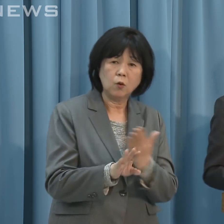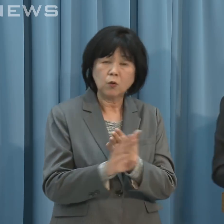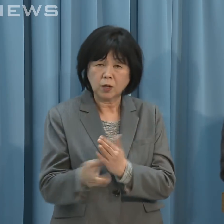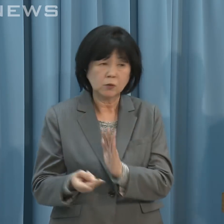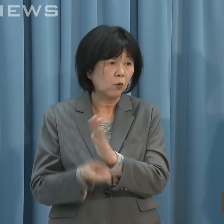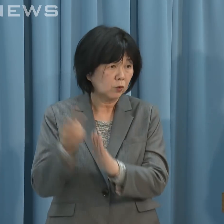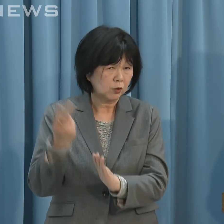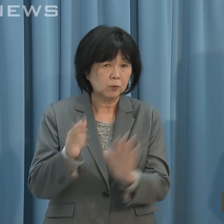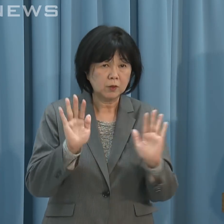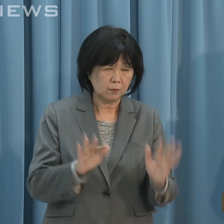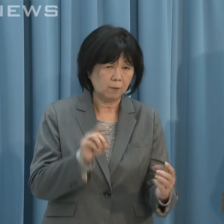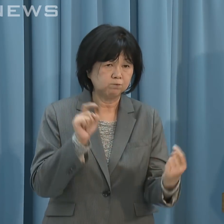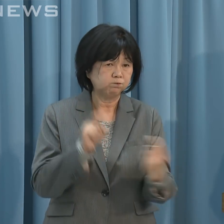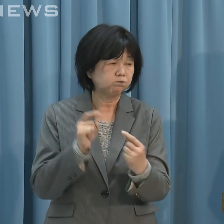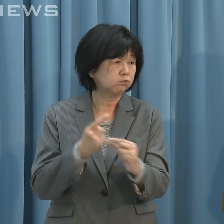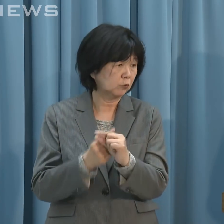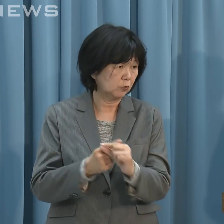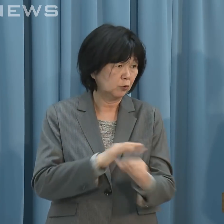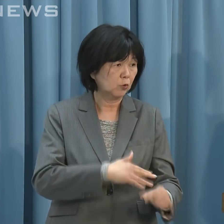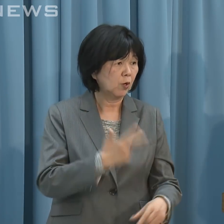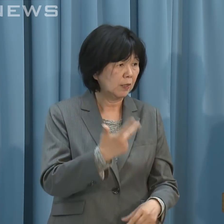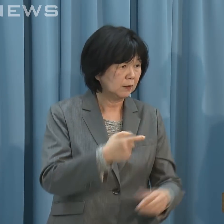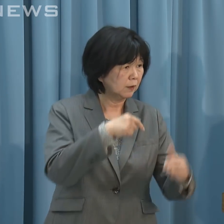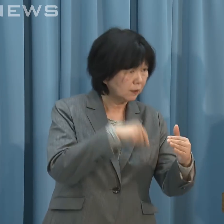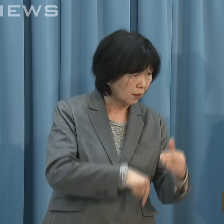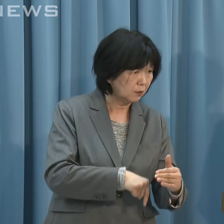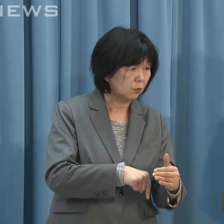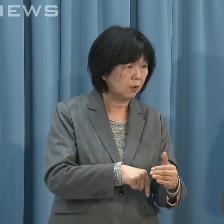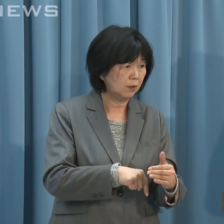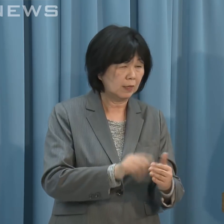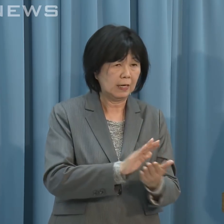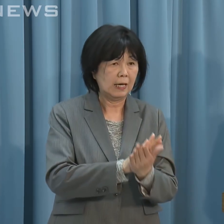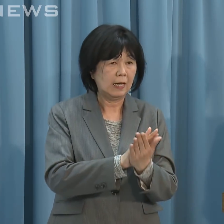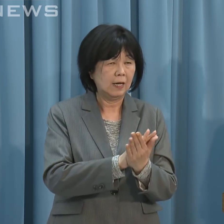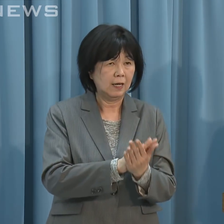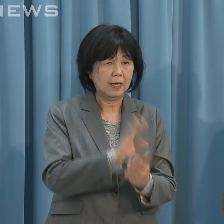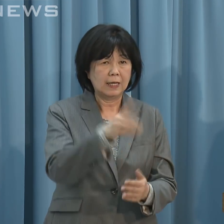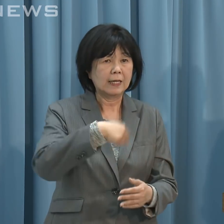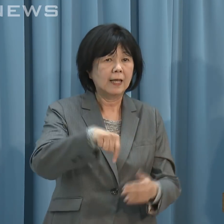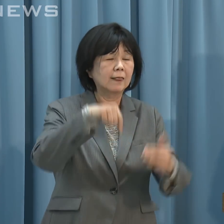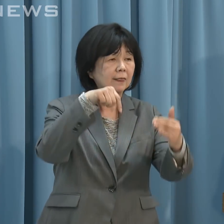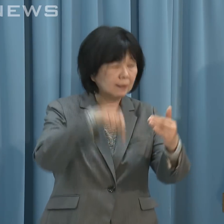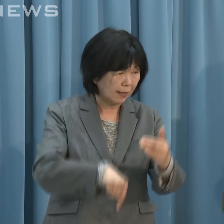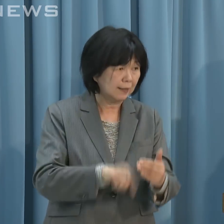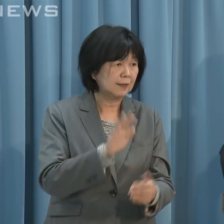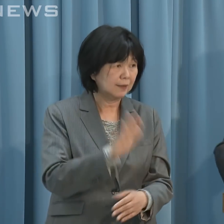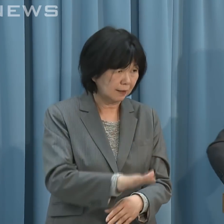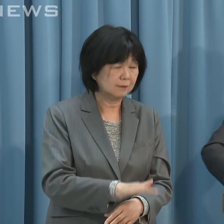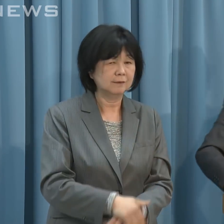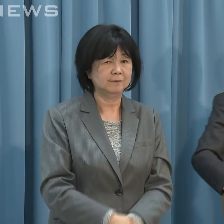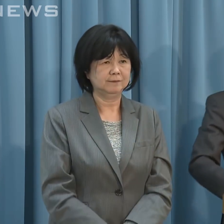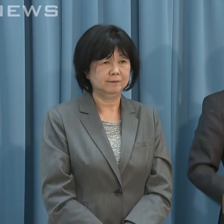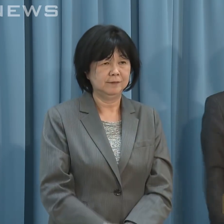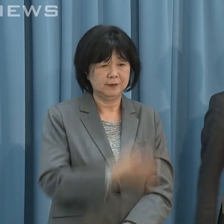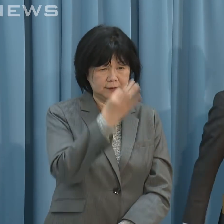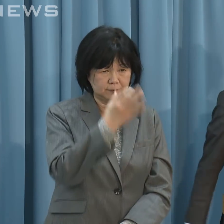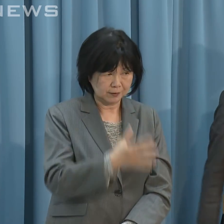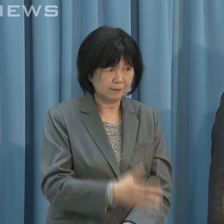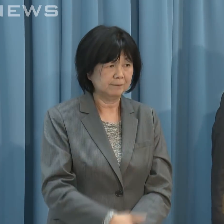ルともいろいろやってる。 福岡市内とかなんかちょっと山間部 みたいなところで。県内っていうだけしといて。すいません。